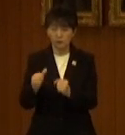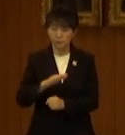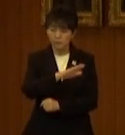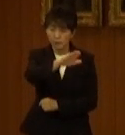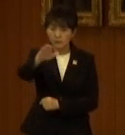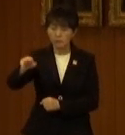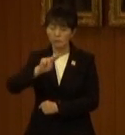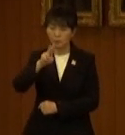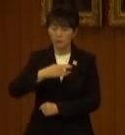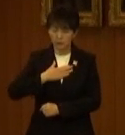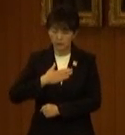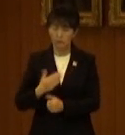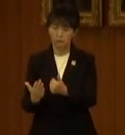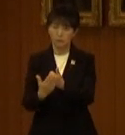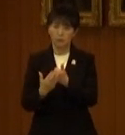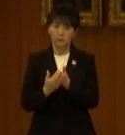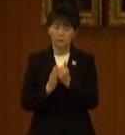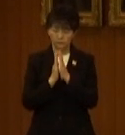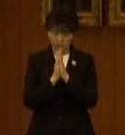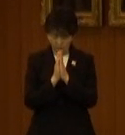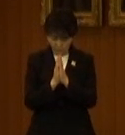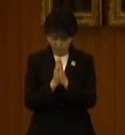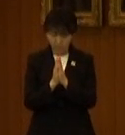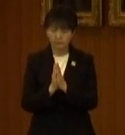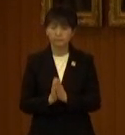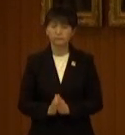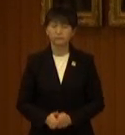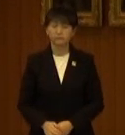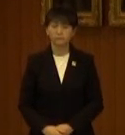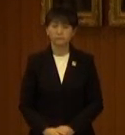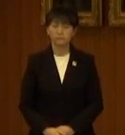協力をお願いを申し上げます。